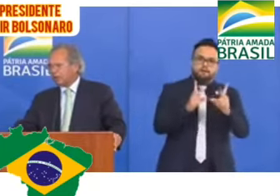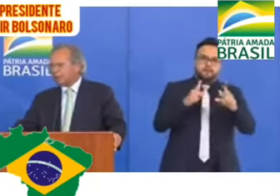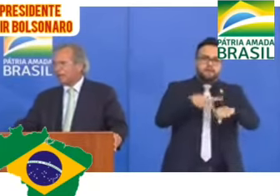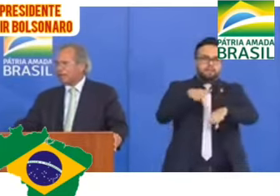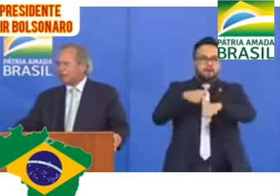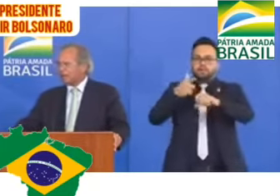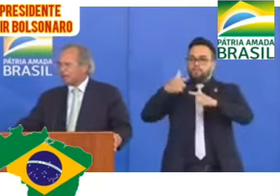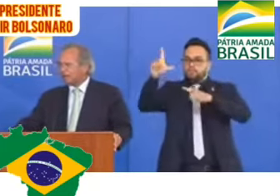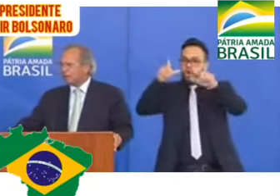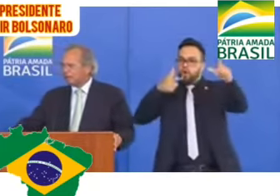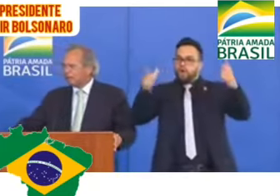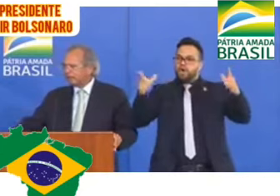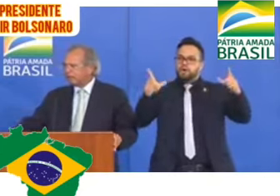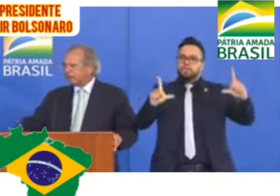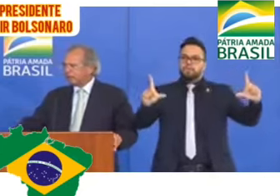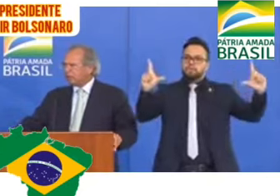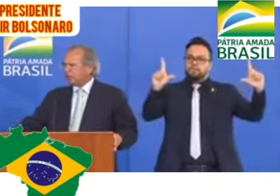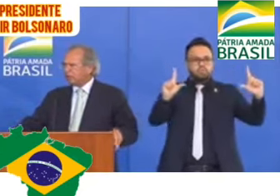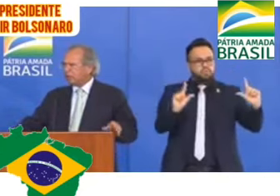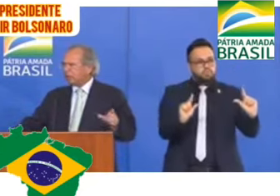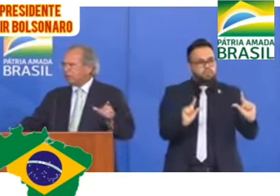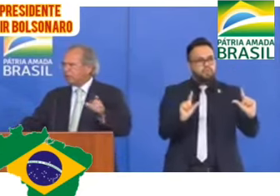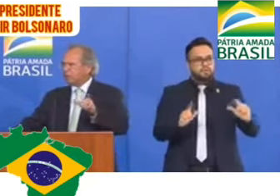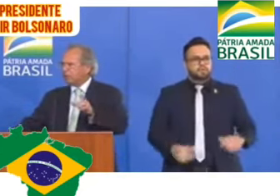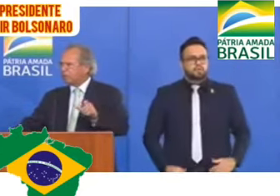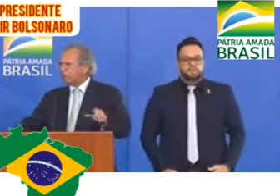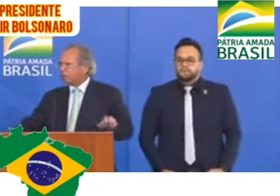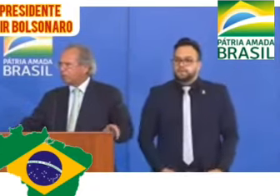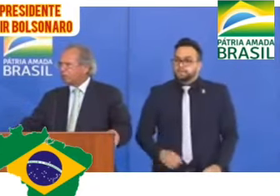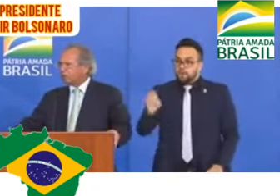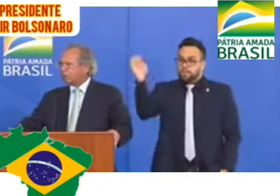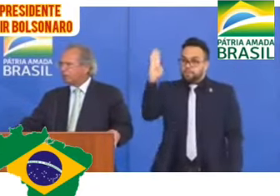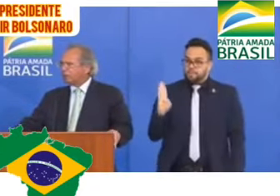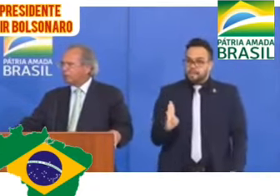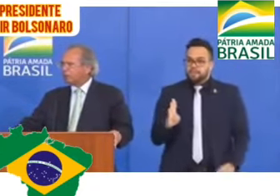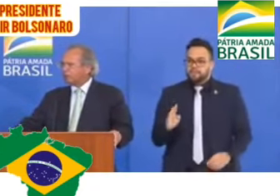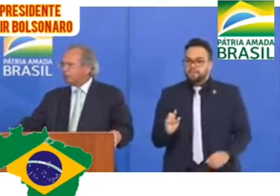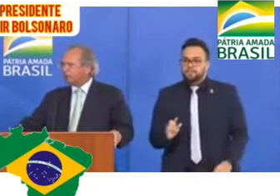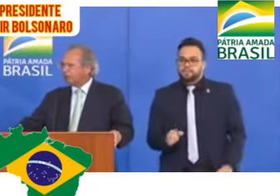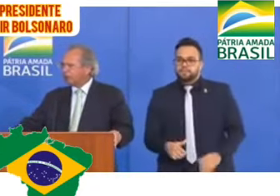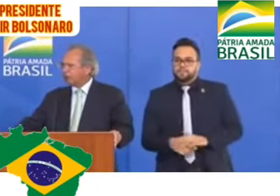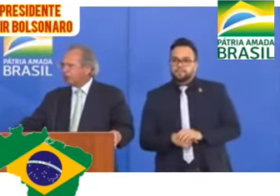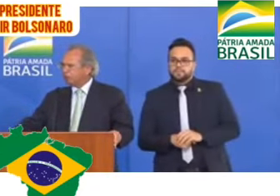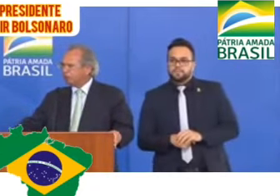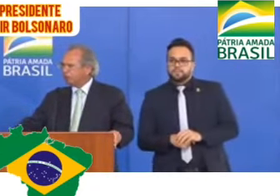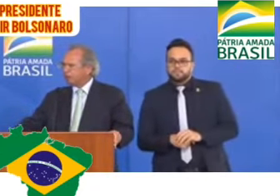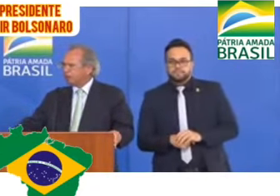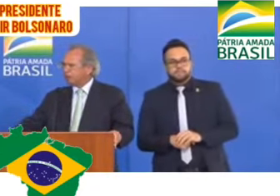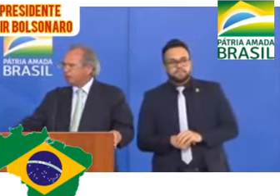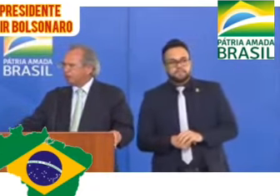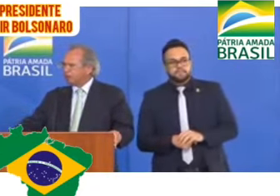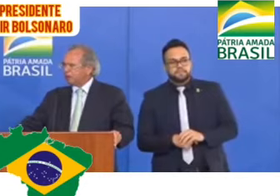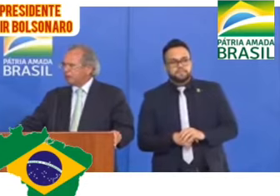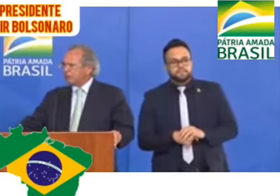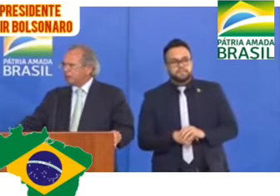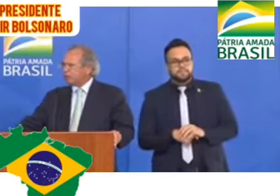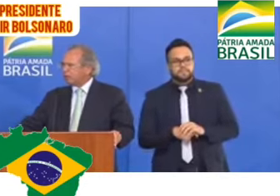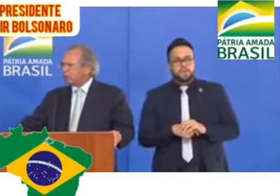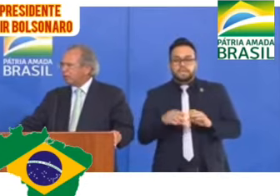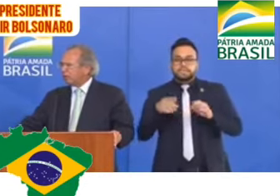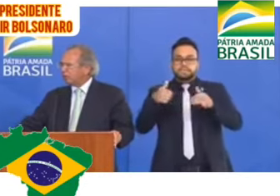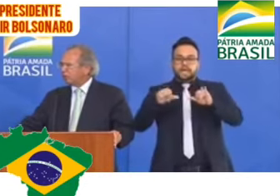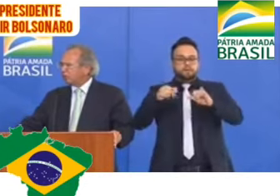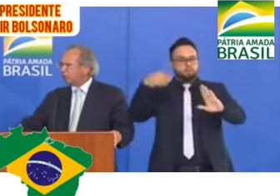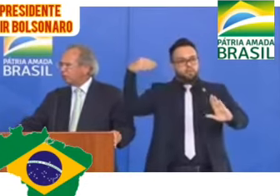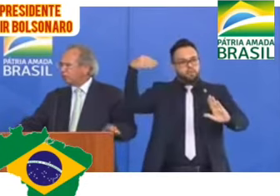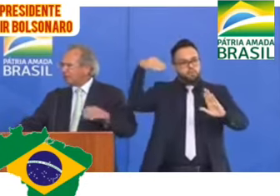não chegaram a cair. O Brasil, cujas primeiras estimativas de queda do PIB estavam em